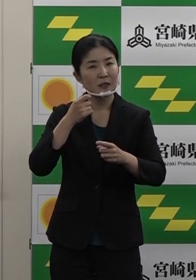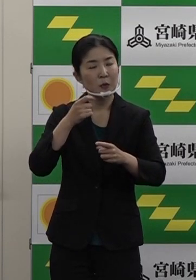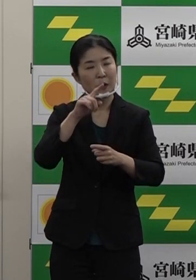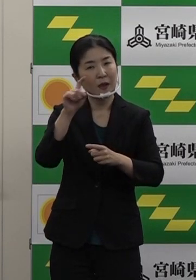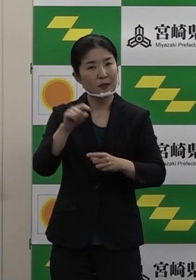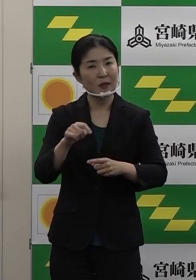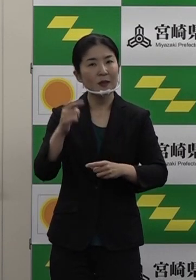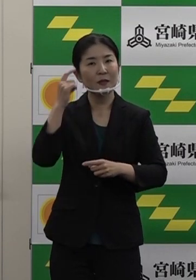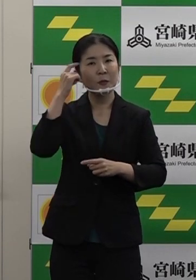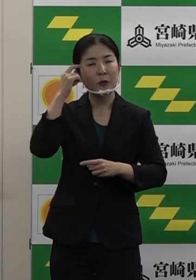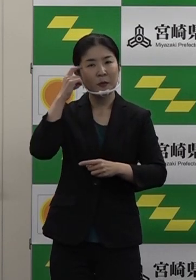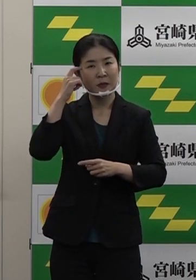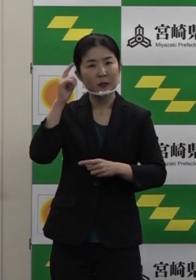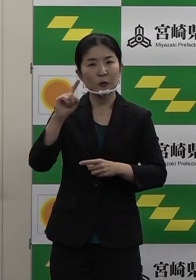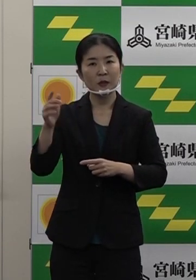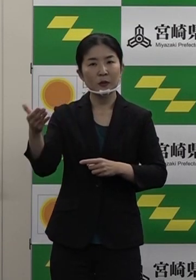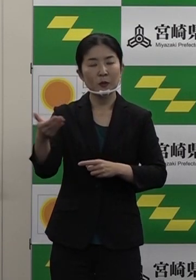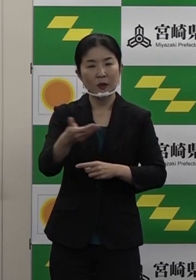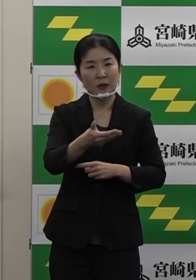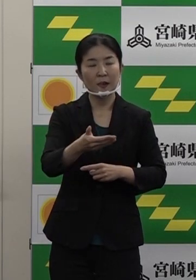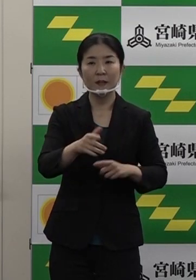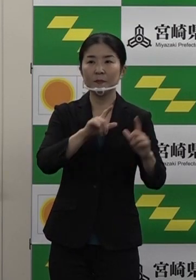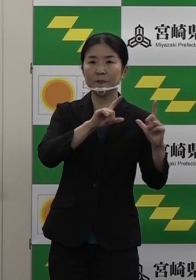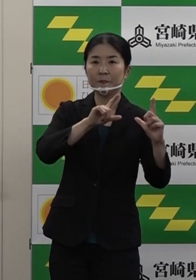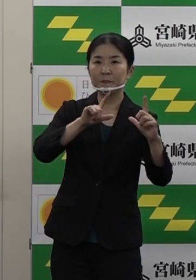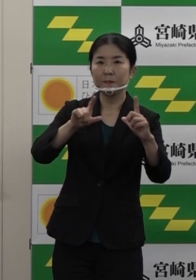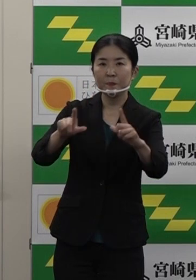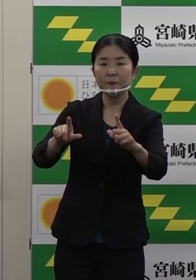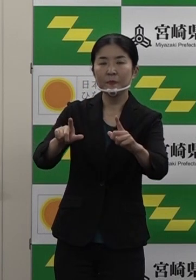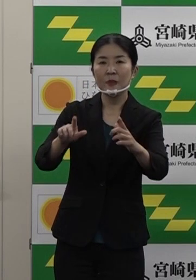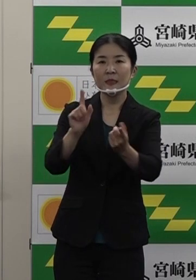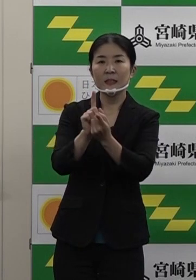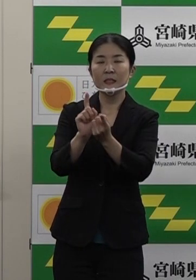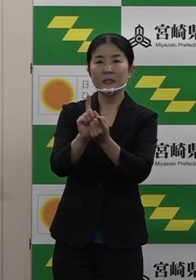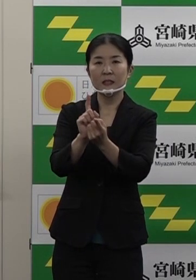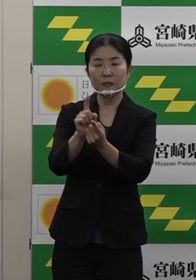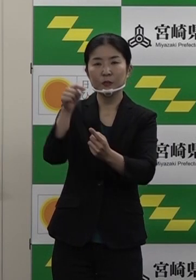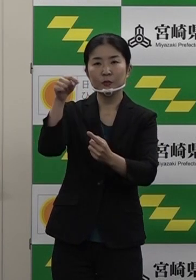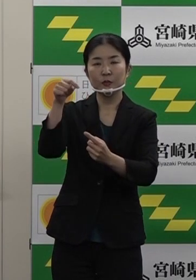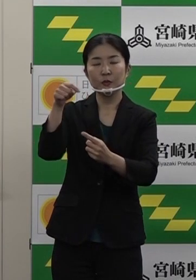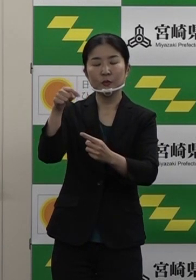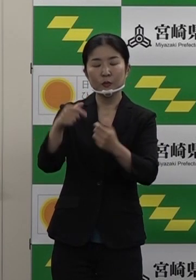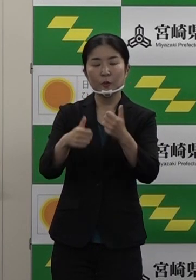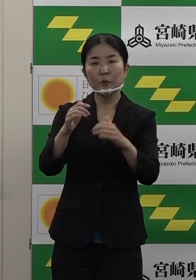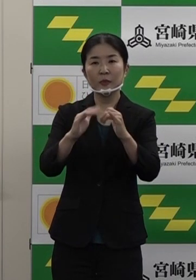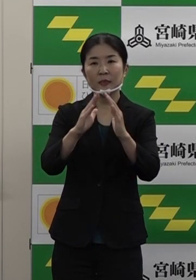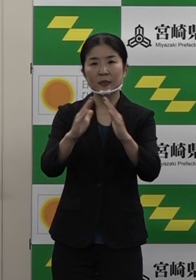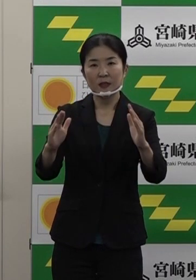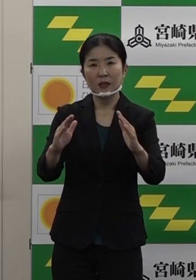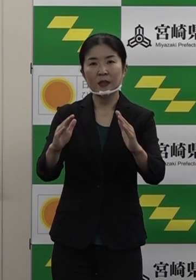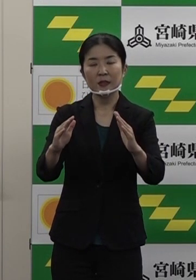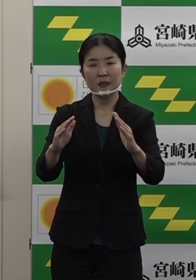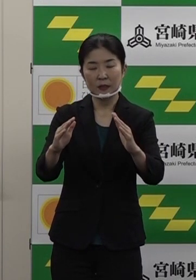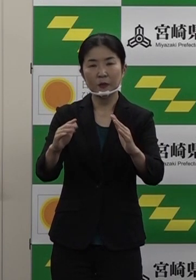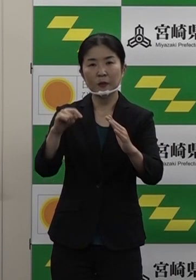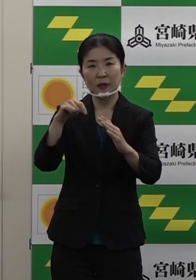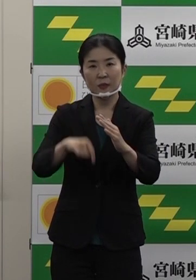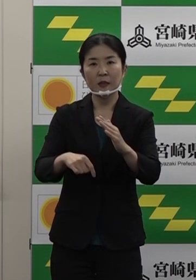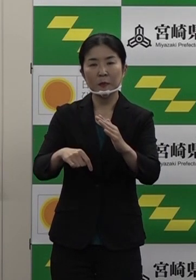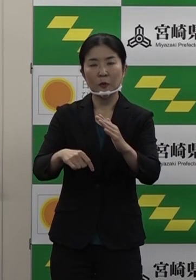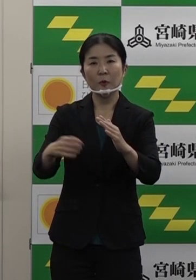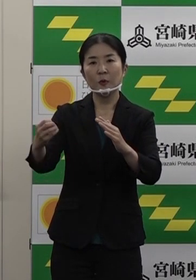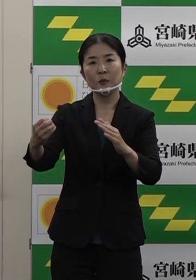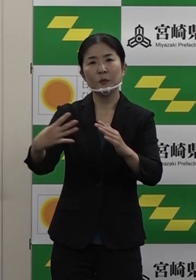ところもあったんですけど、その点はいかがでしょうか。 そうですね、これは対策協議会から専門家の先生方からもご指摘をいただきました